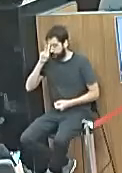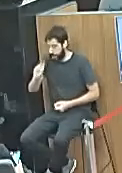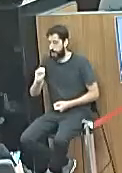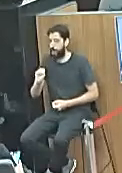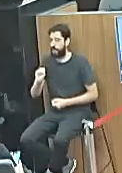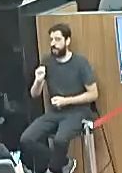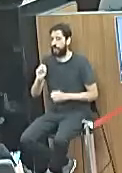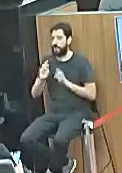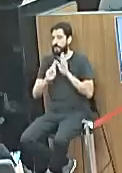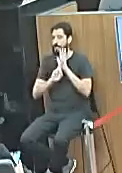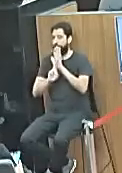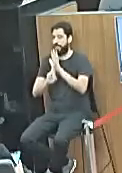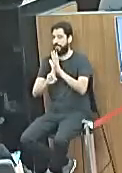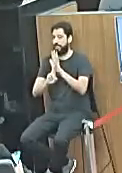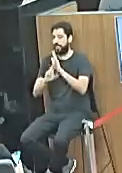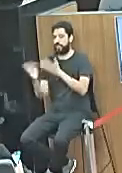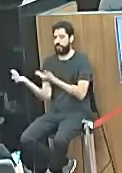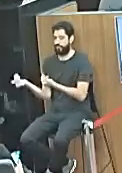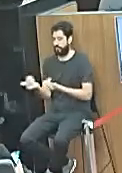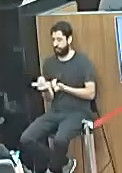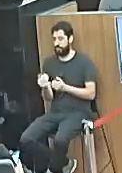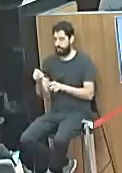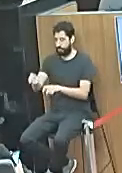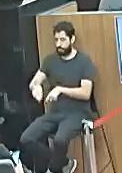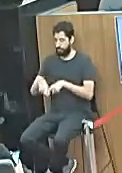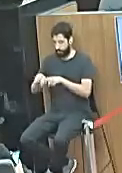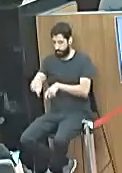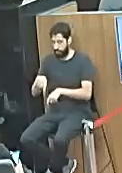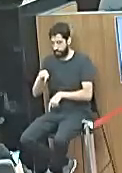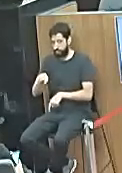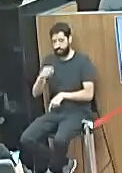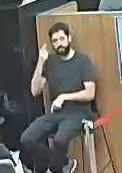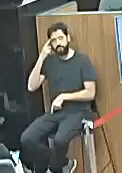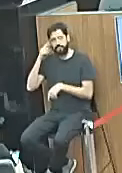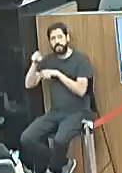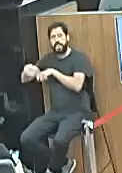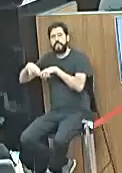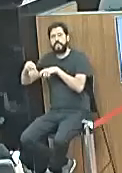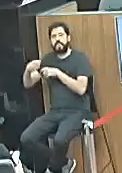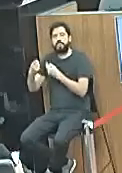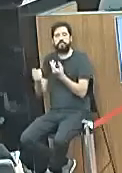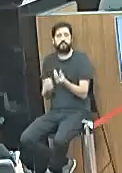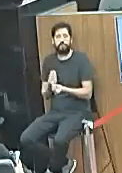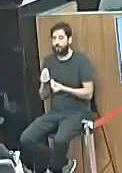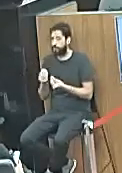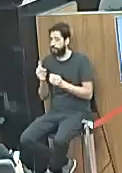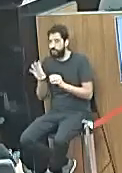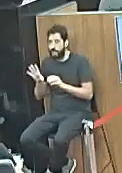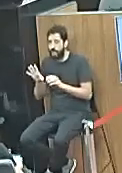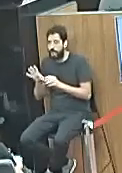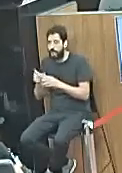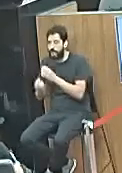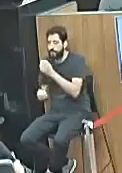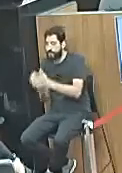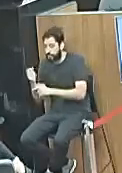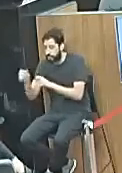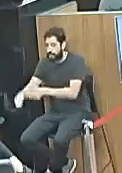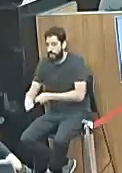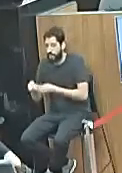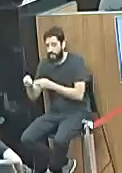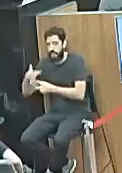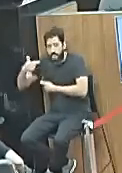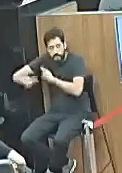representa a nossa juventude do campo a gente pensa muito no campo no âmbito de é de produção onde